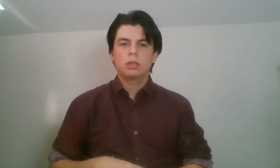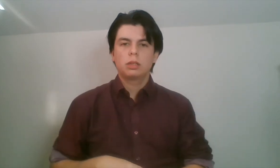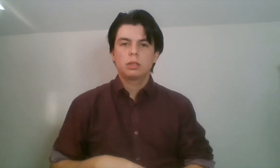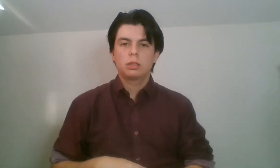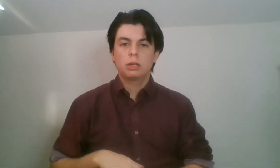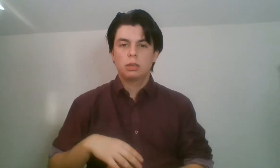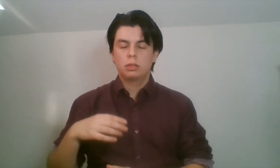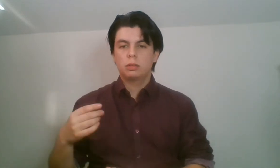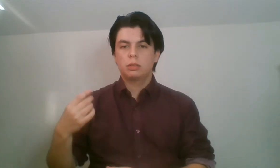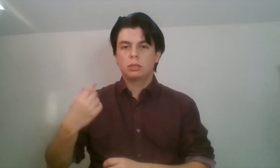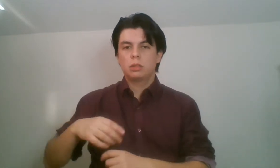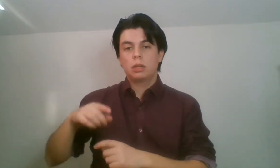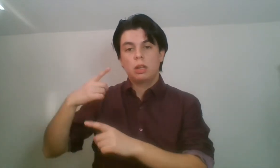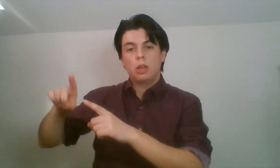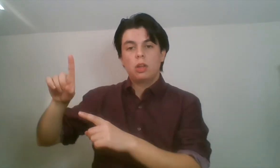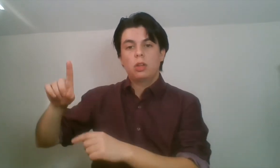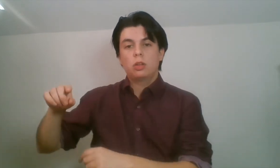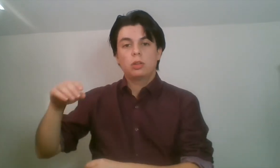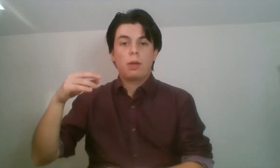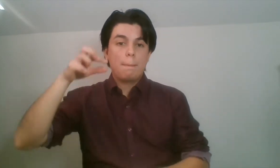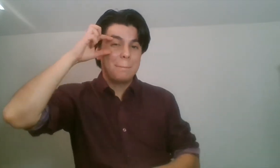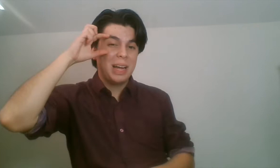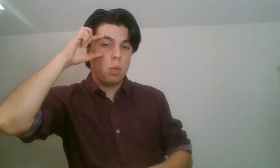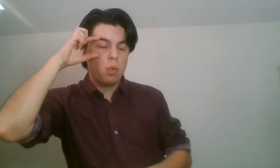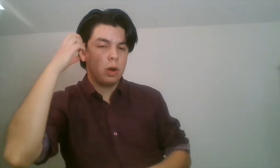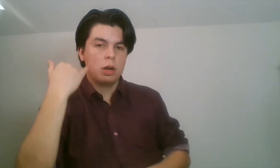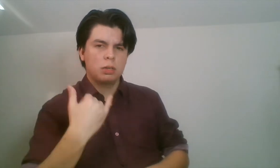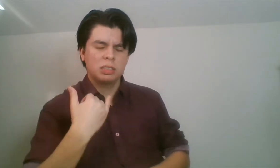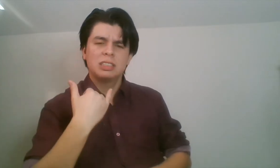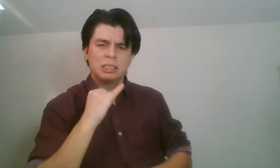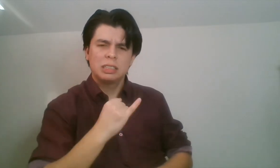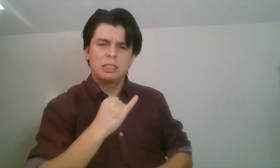Bueno, la plaza se inaugura el año 81.